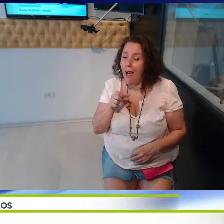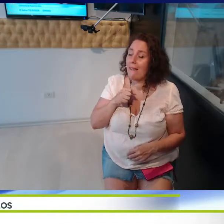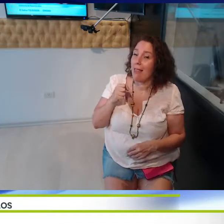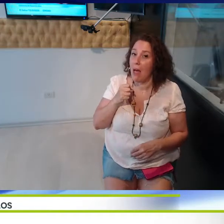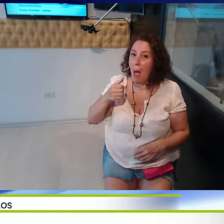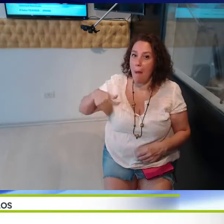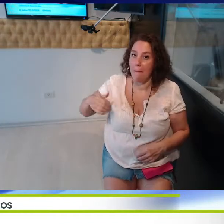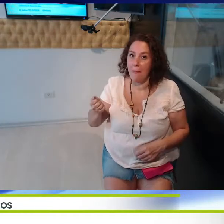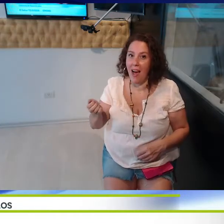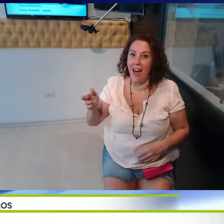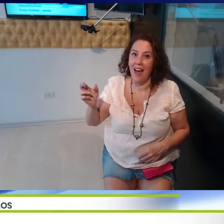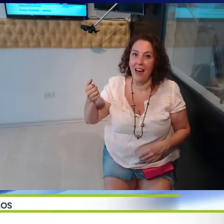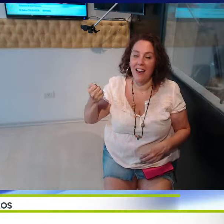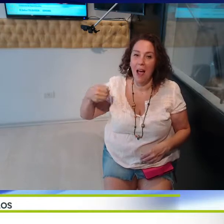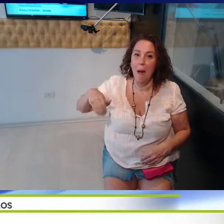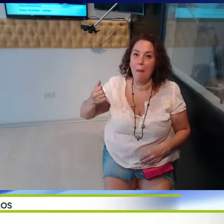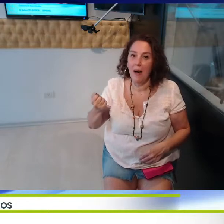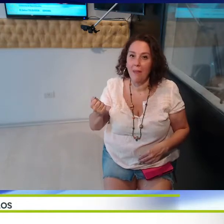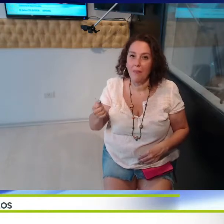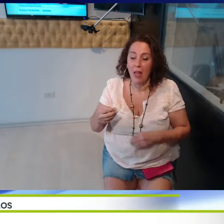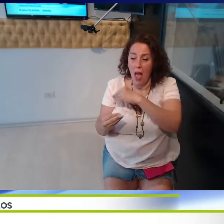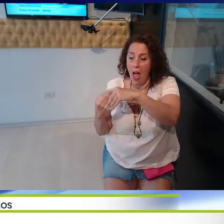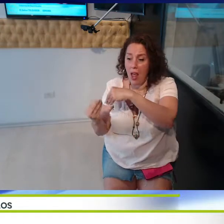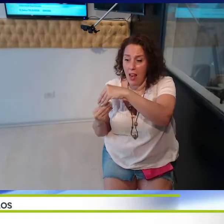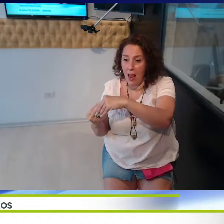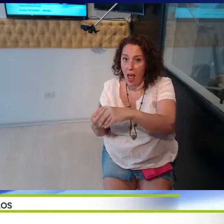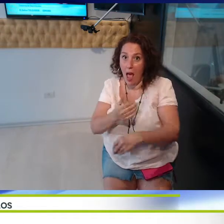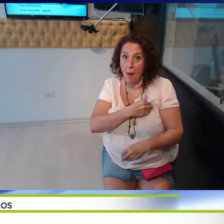está la familia de Simona, que tiene a la madre adoptiva.